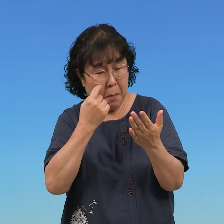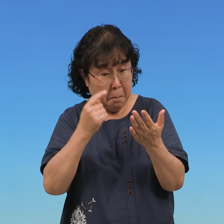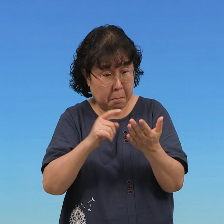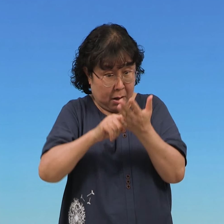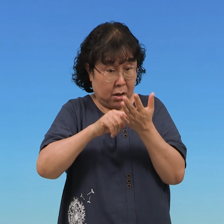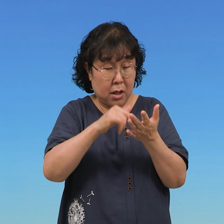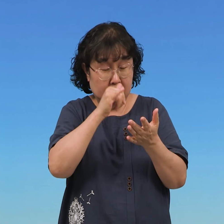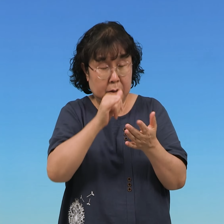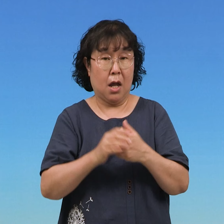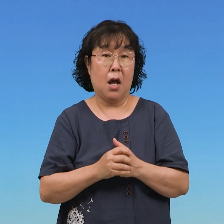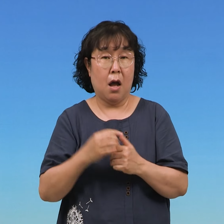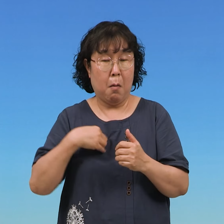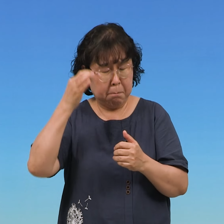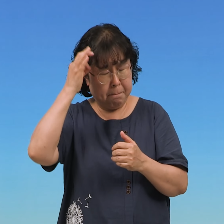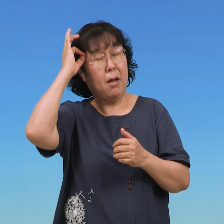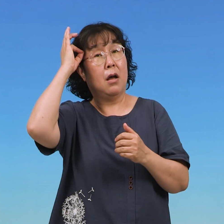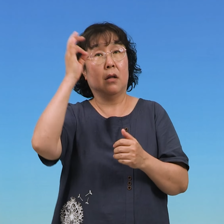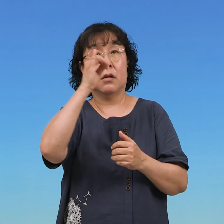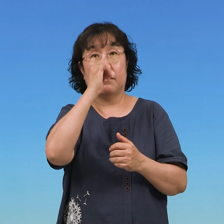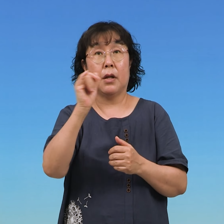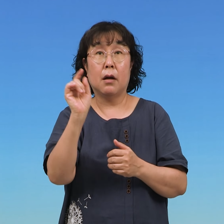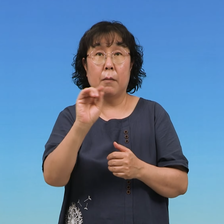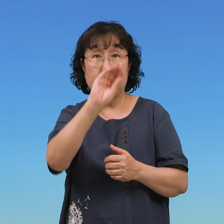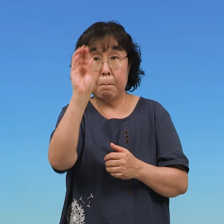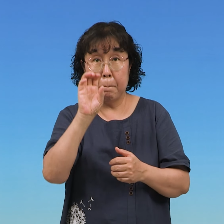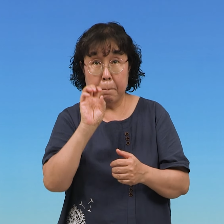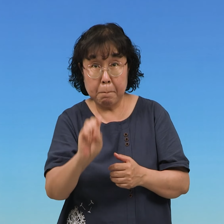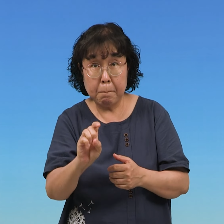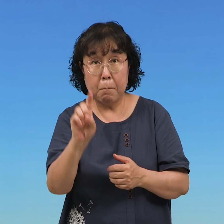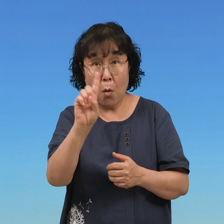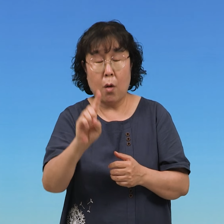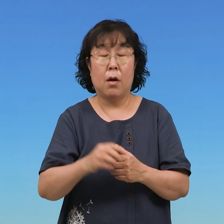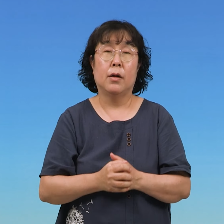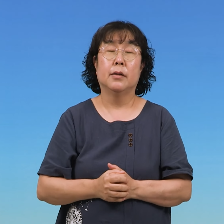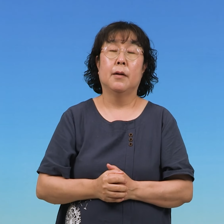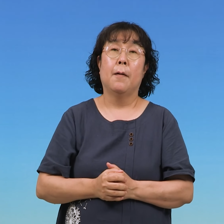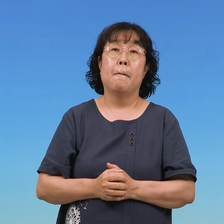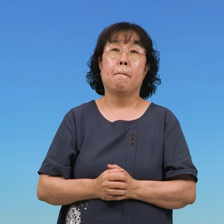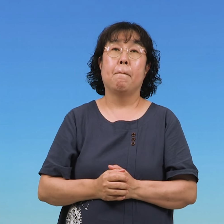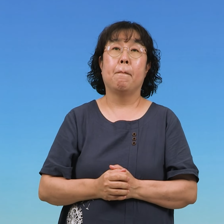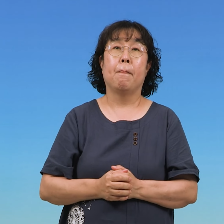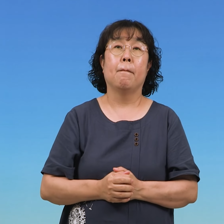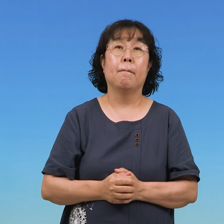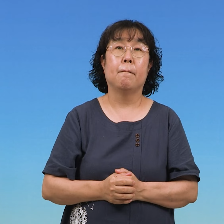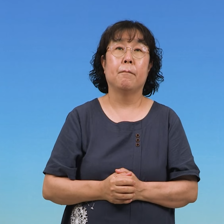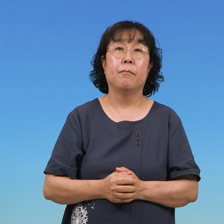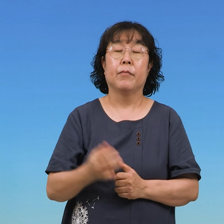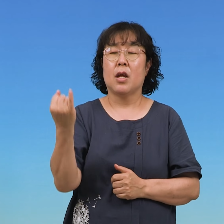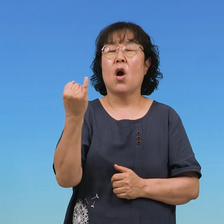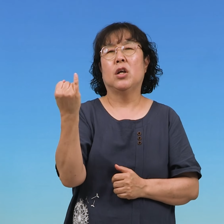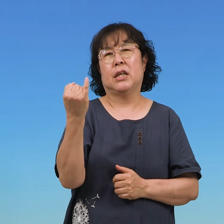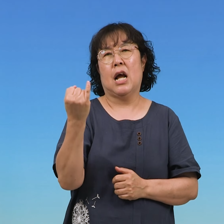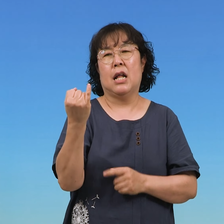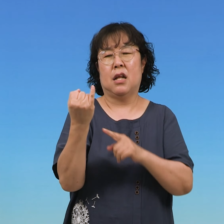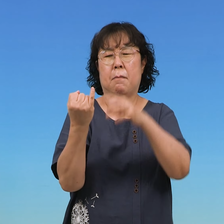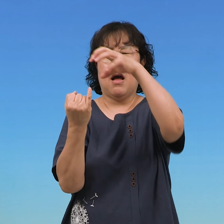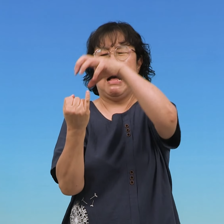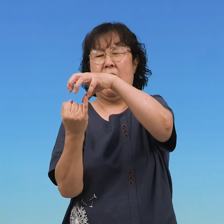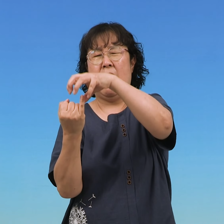하니까 내가 왜 이 생각을 못했지 하는 깨달음이 있었던 겁니다. 그 당시는 여러분, 그 여성이